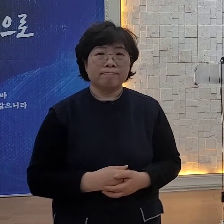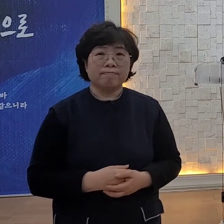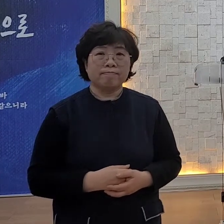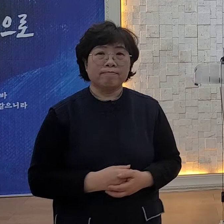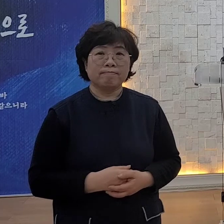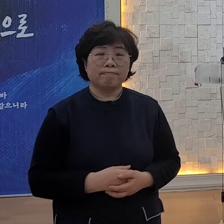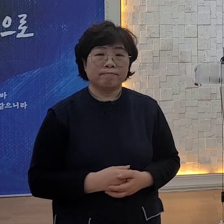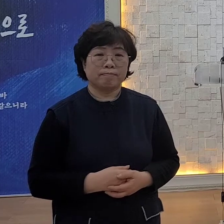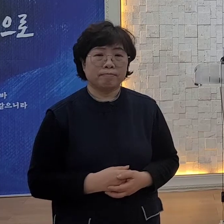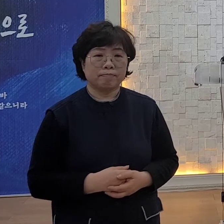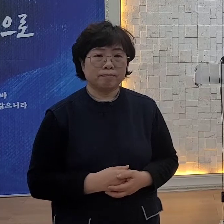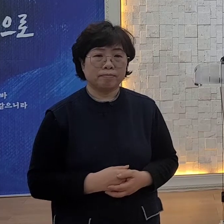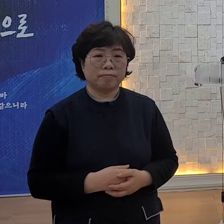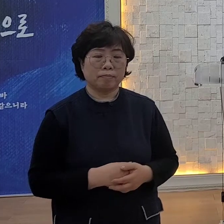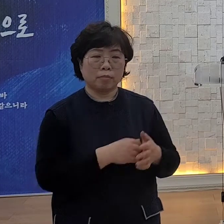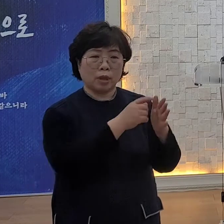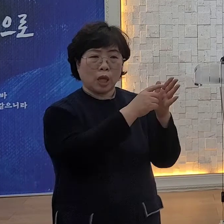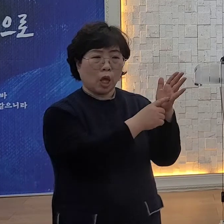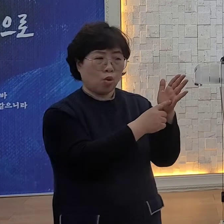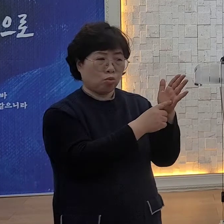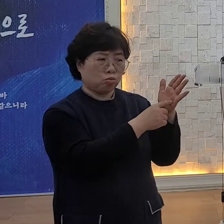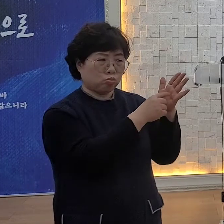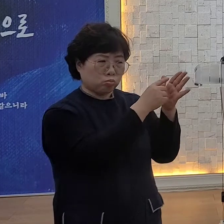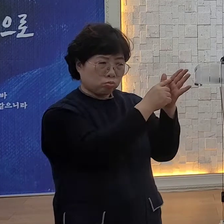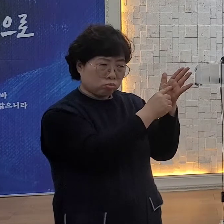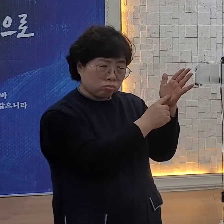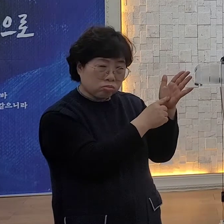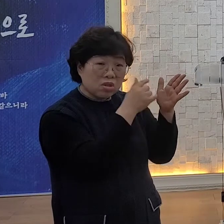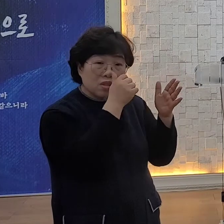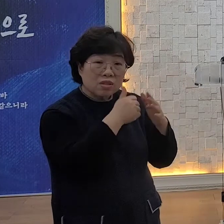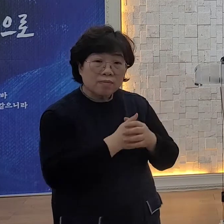부끄러운 이야기들이 많이 적혀 있습니다. 그죠?